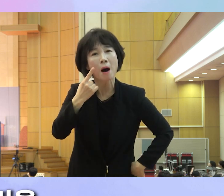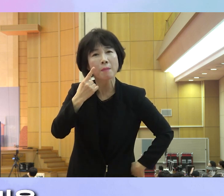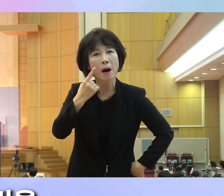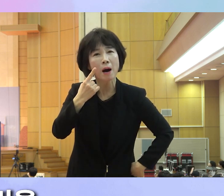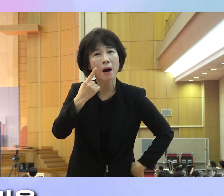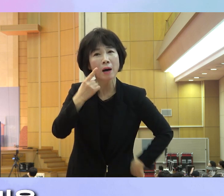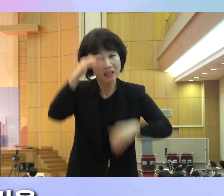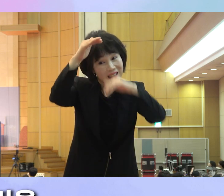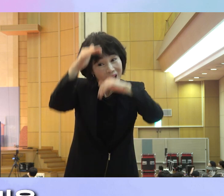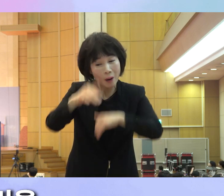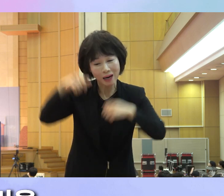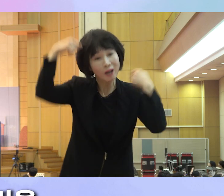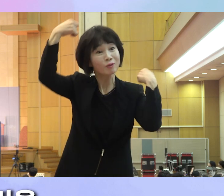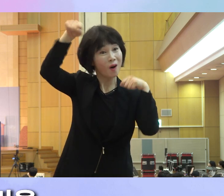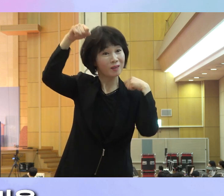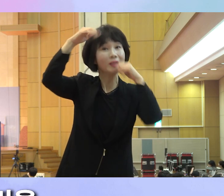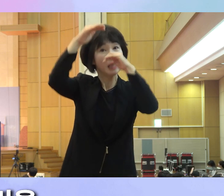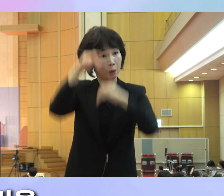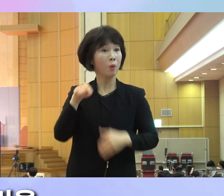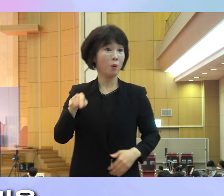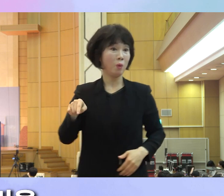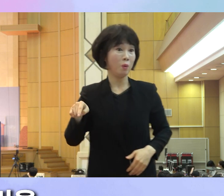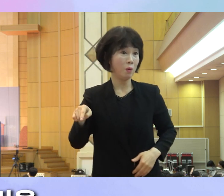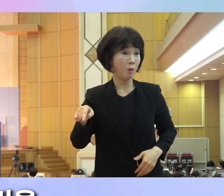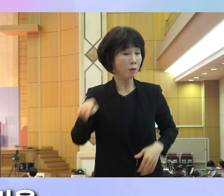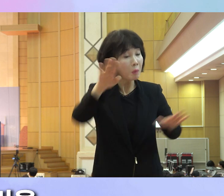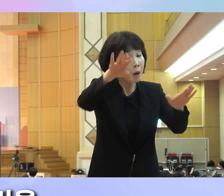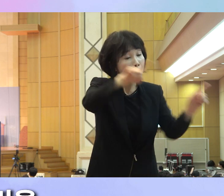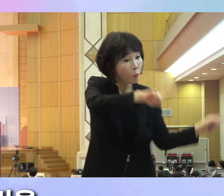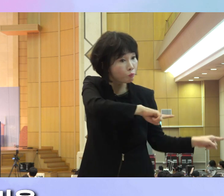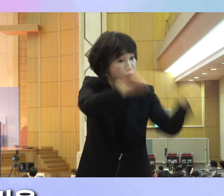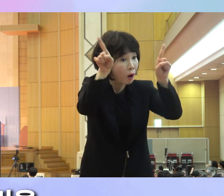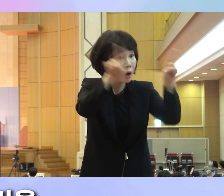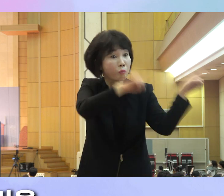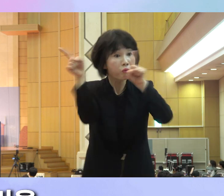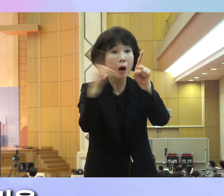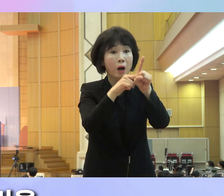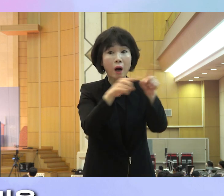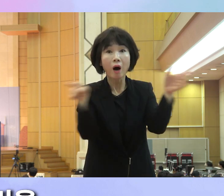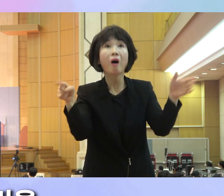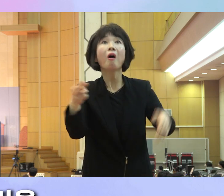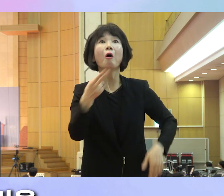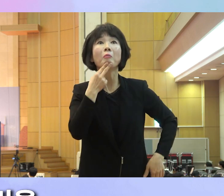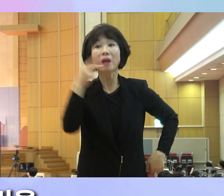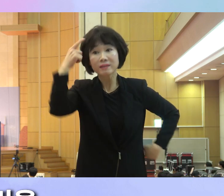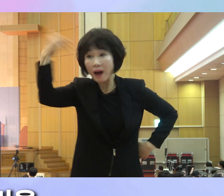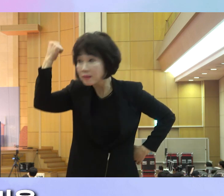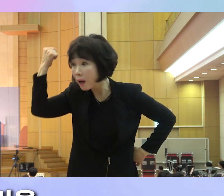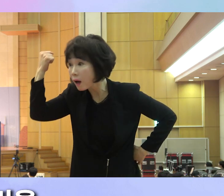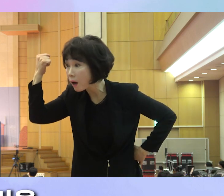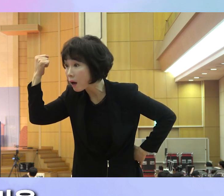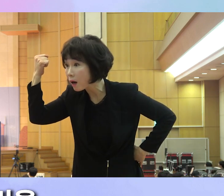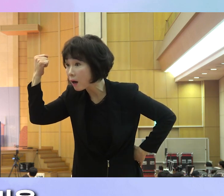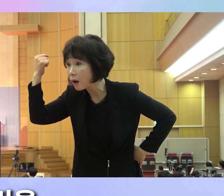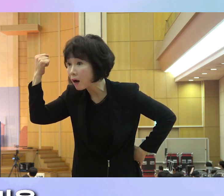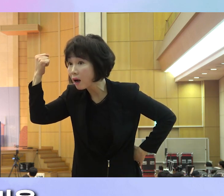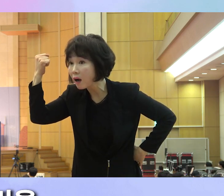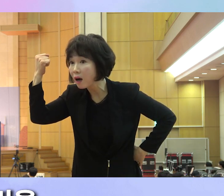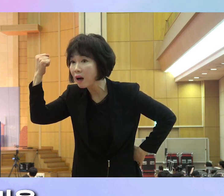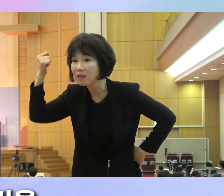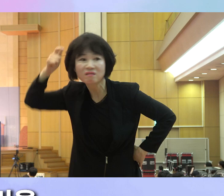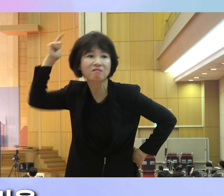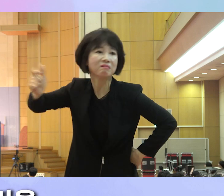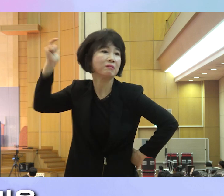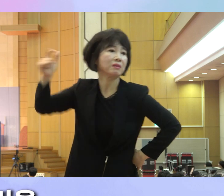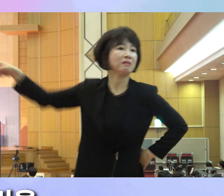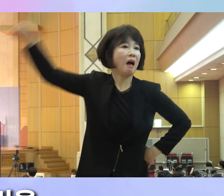연기한 그런 내용이었습니다. 지금 부활이 없다라고 하는 사람들이 주장하고